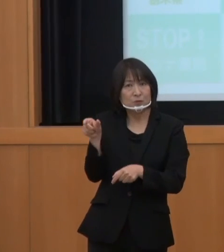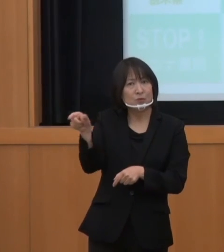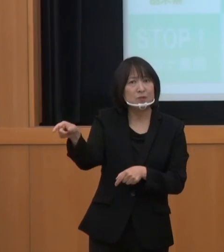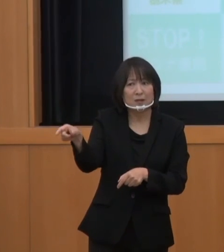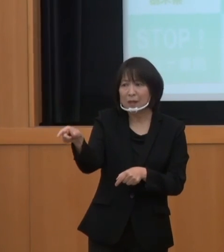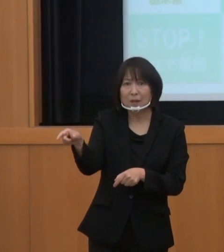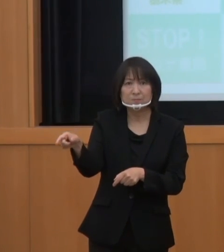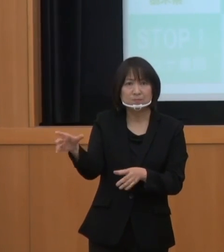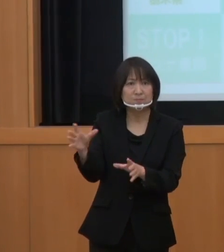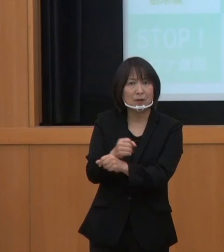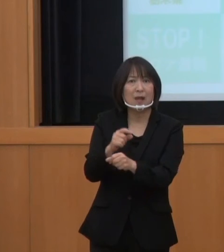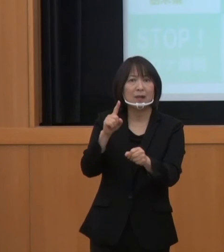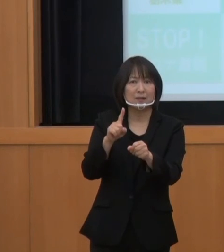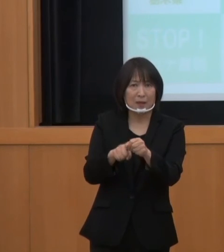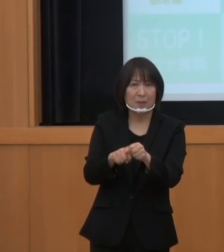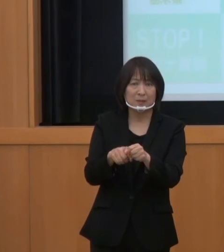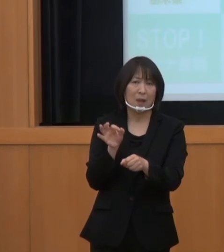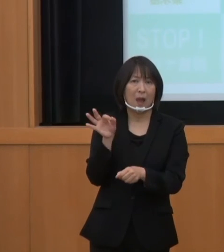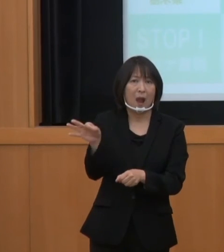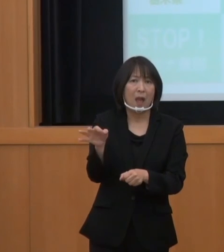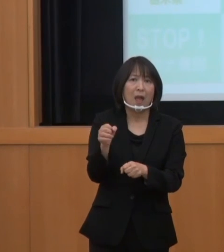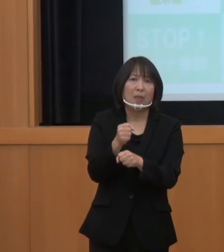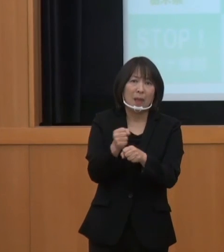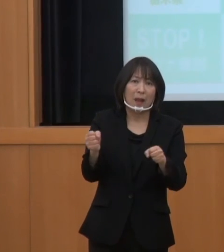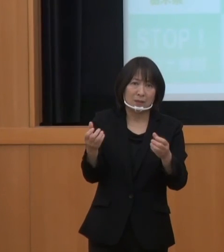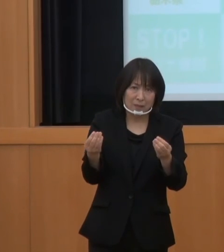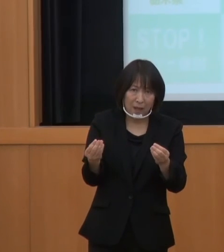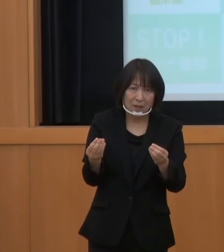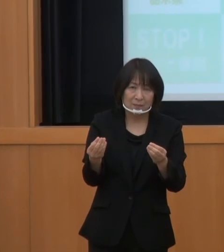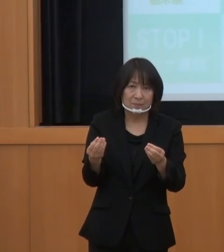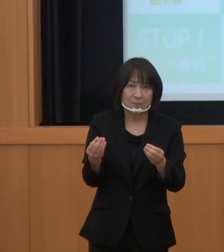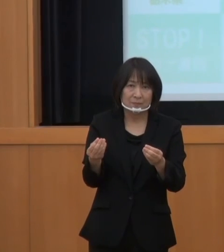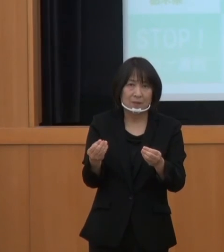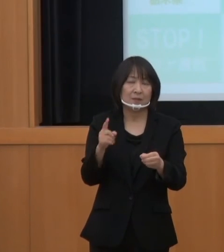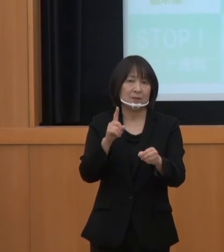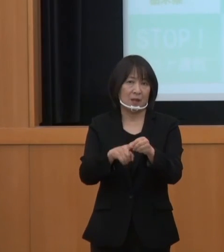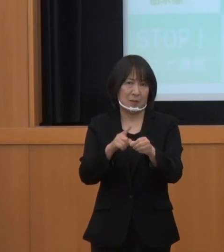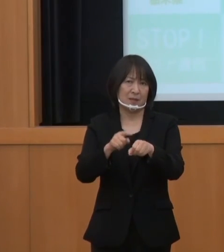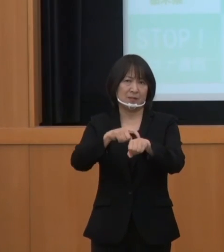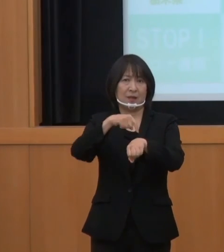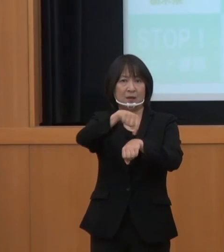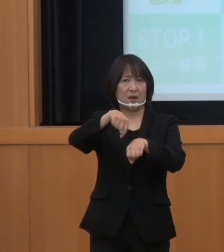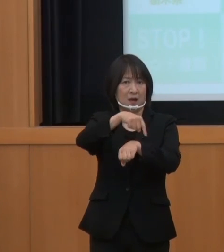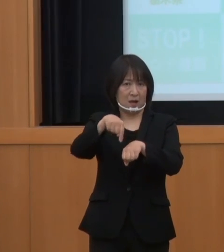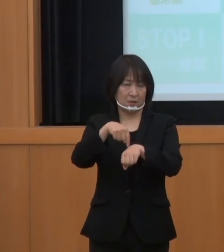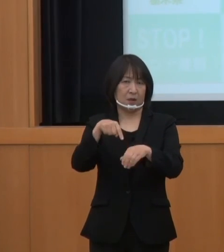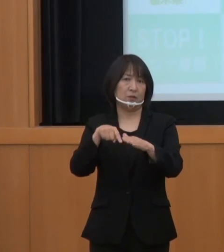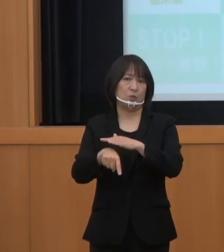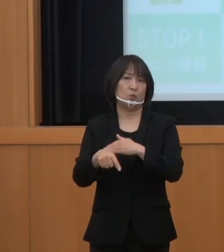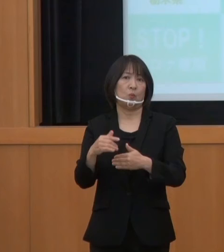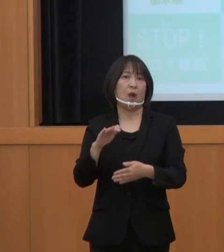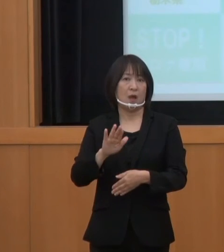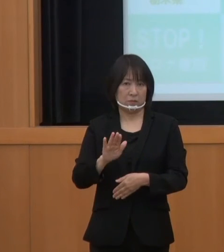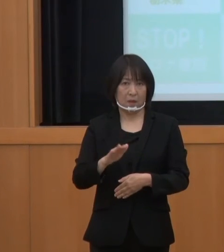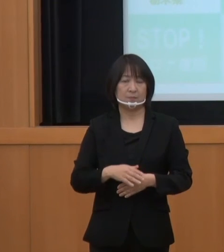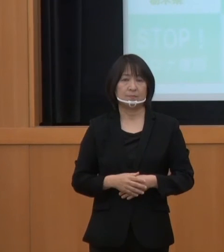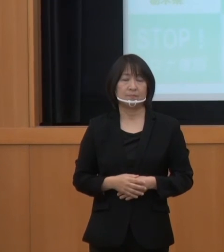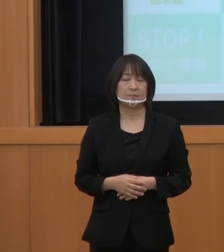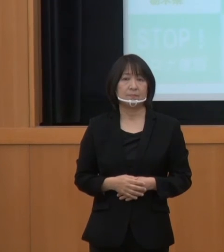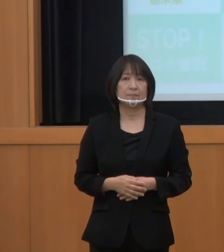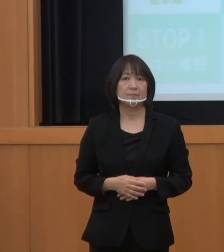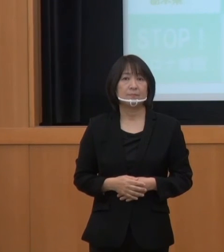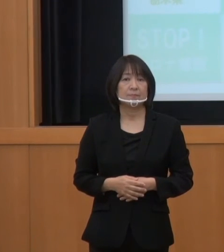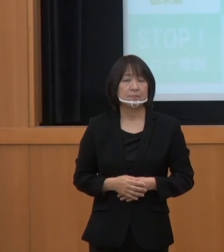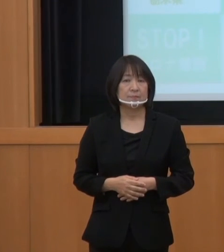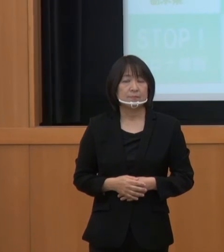、それが混乱に拍車をかけたと、こういうことだそうでございます。で、